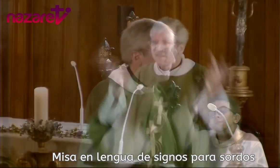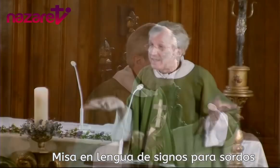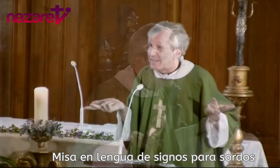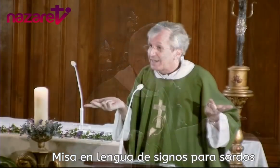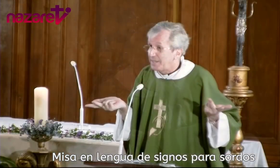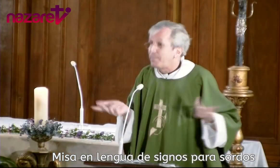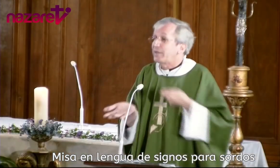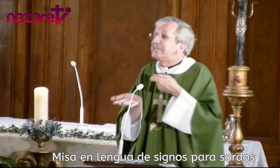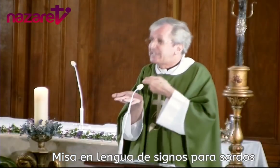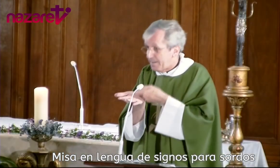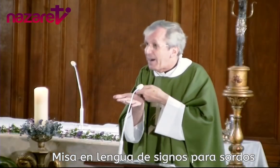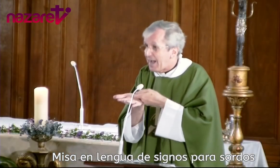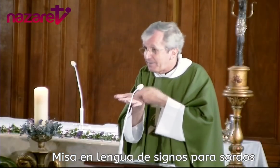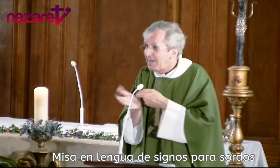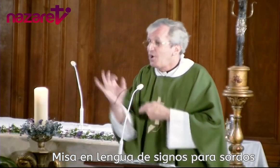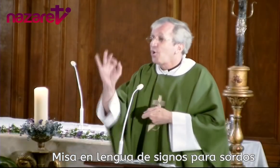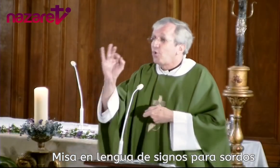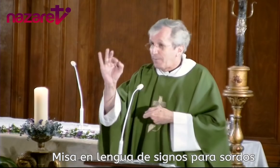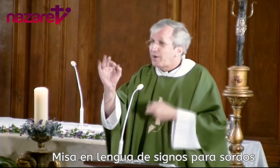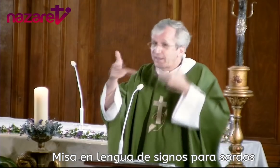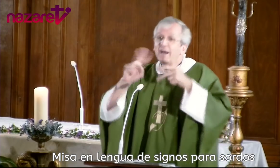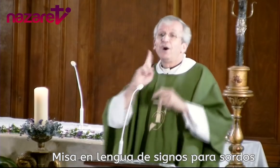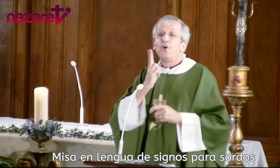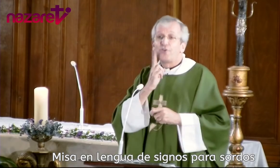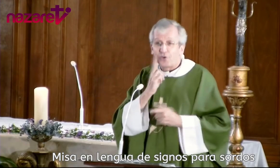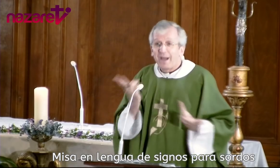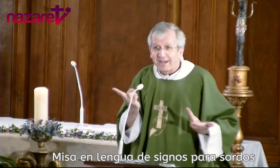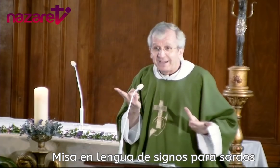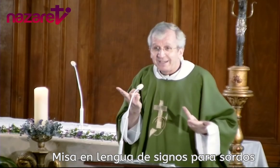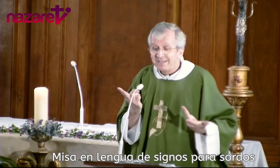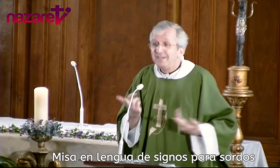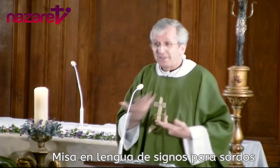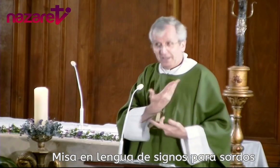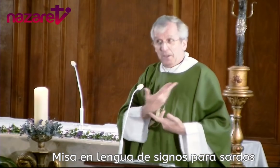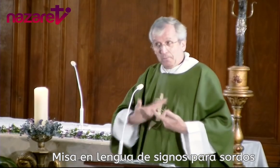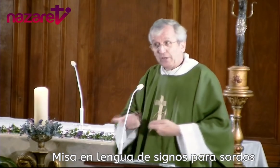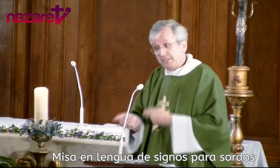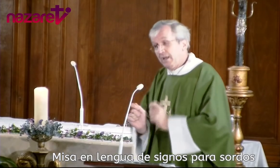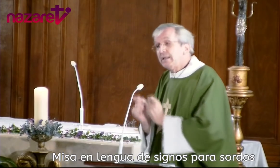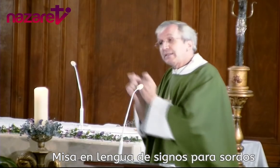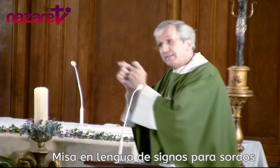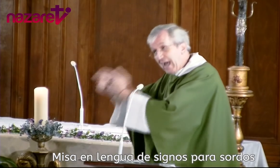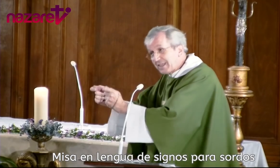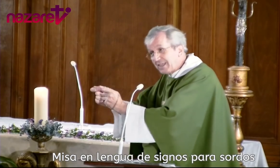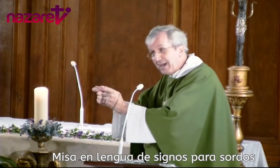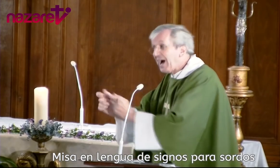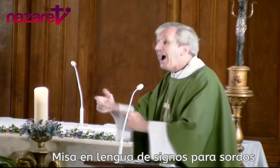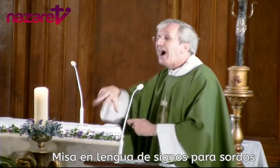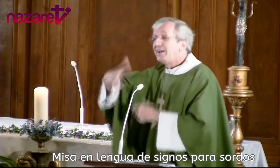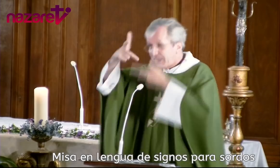César, porque se pagaba con la moneda romana. Dice, pues dad al